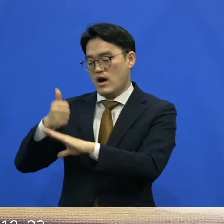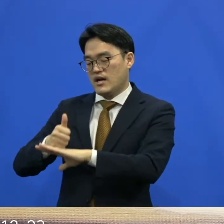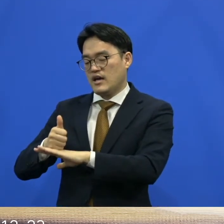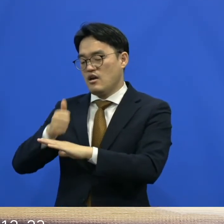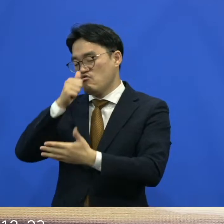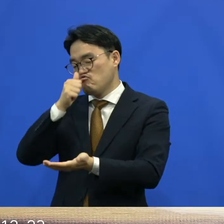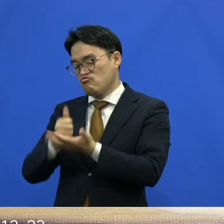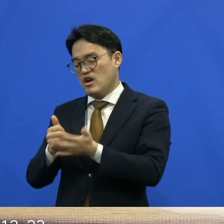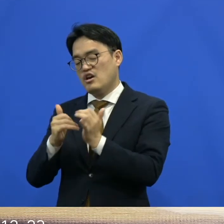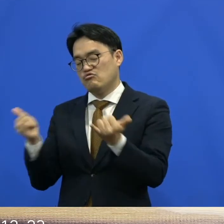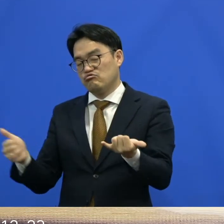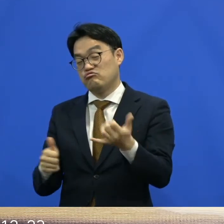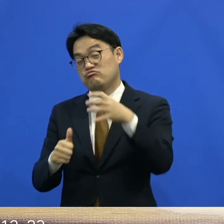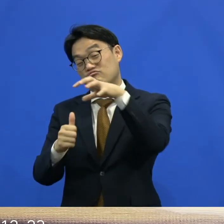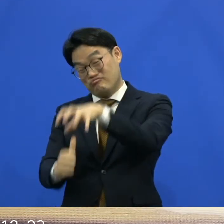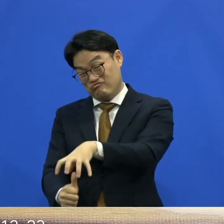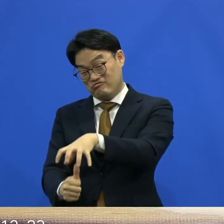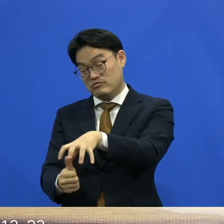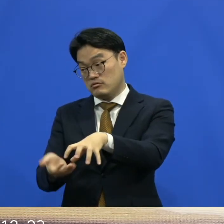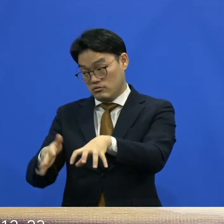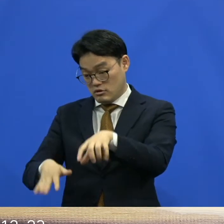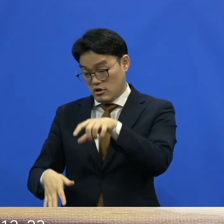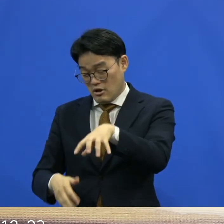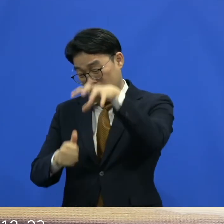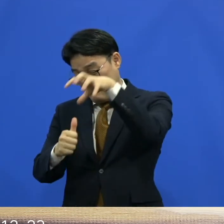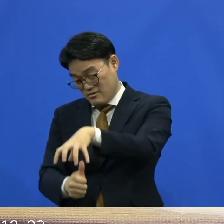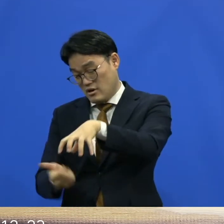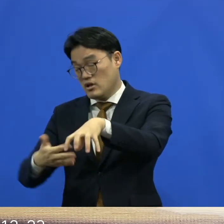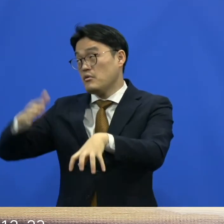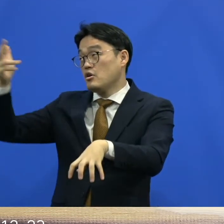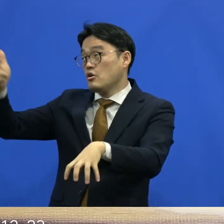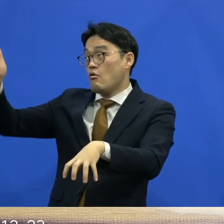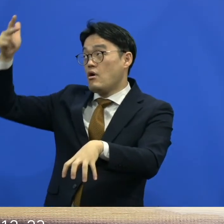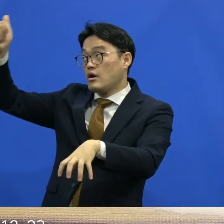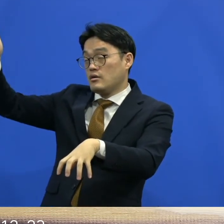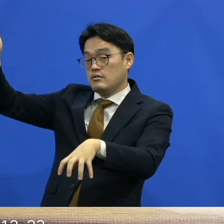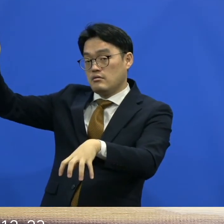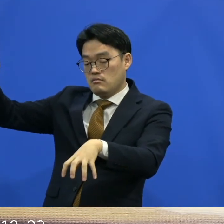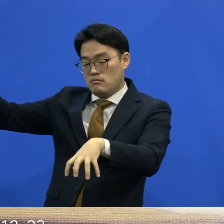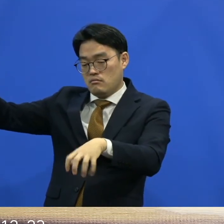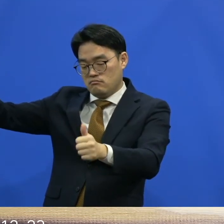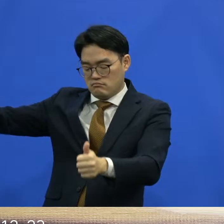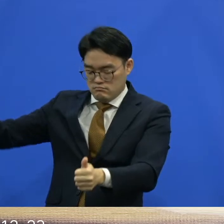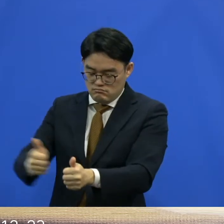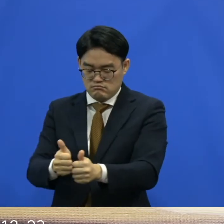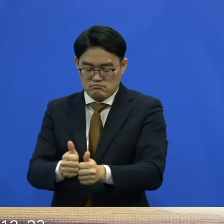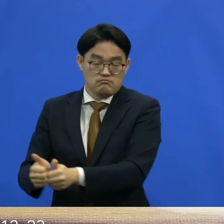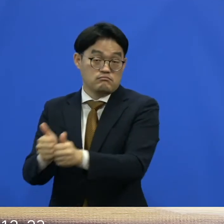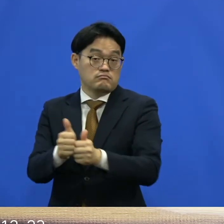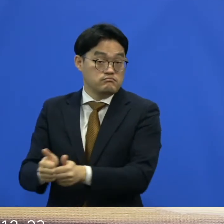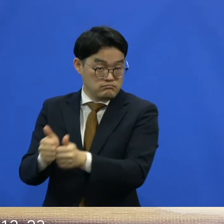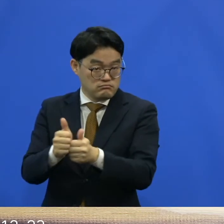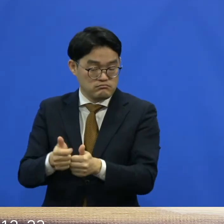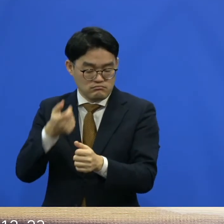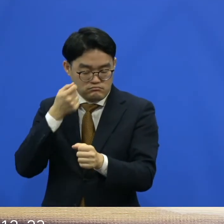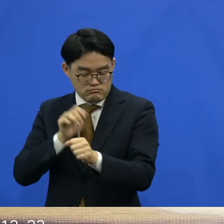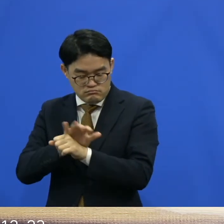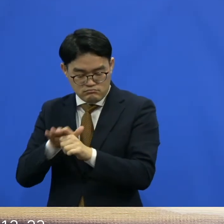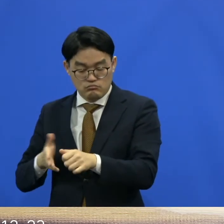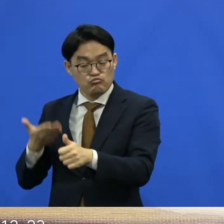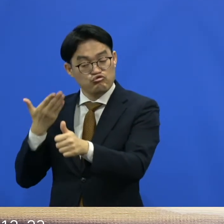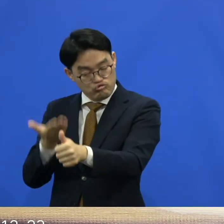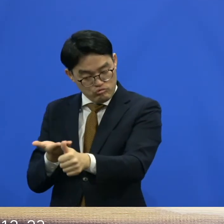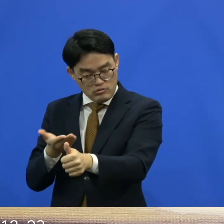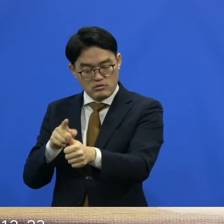요셉이 옥에 갇혔으나 여호와께서 요셉과 함께 하시고 그에게 인자를 더하사 간수장의